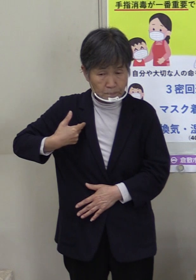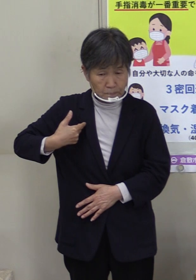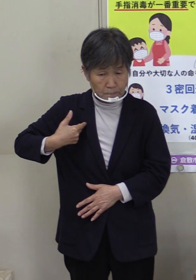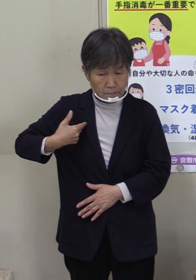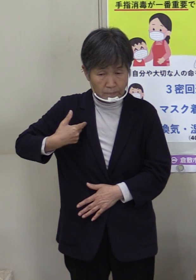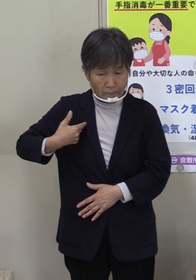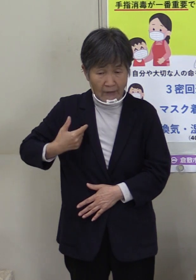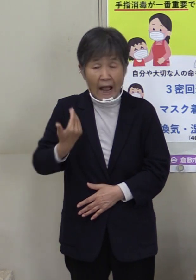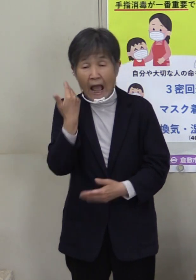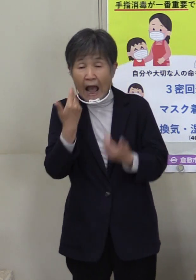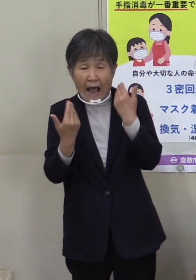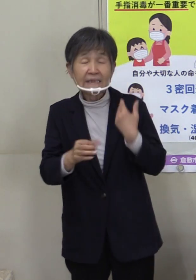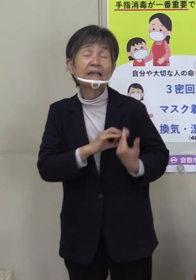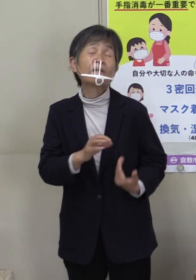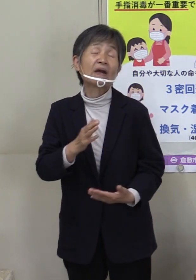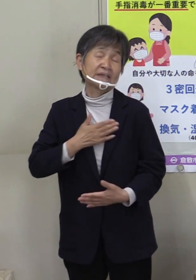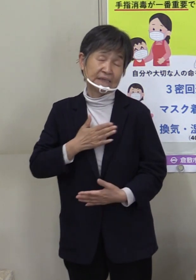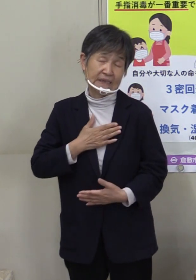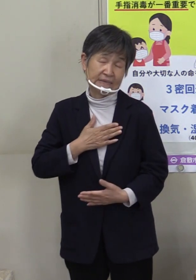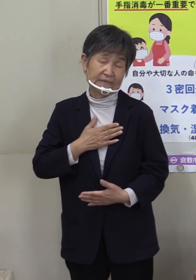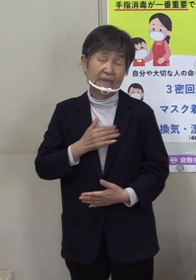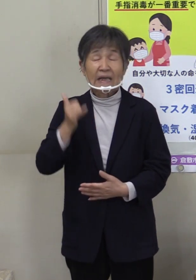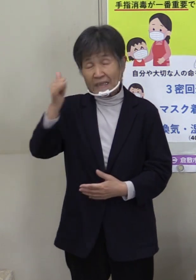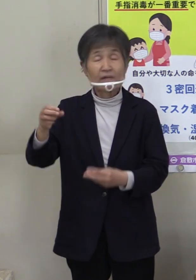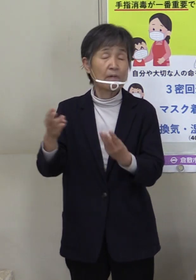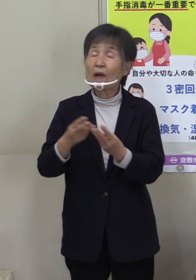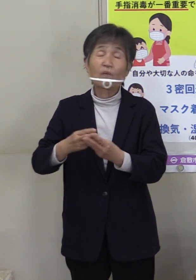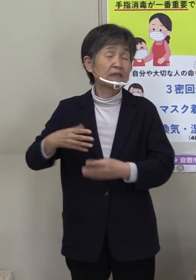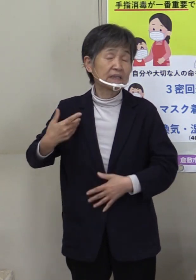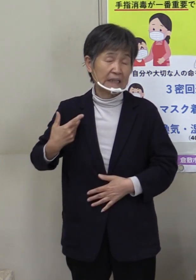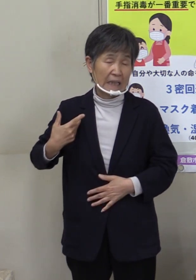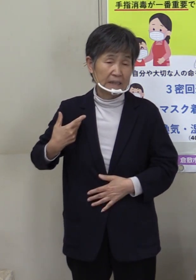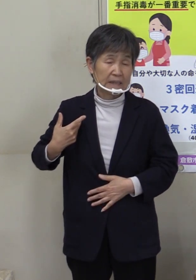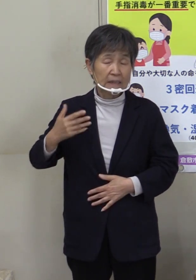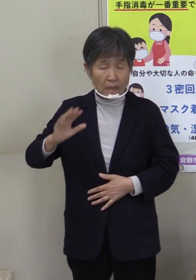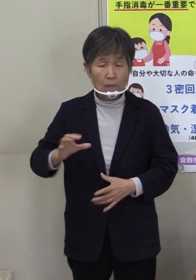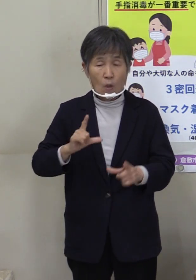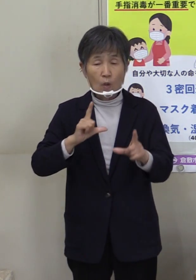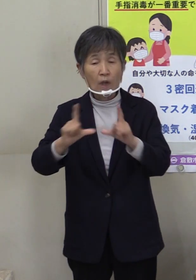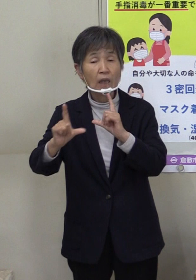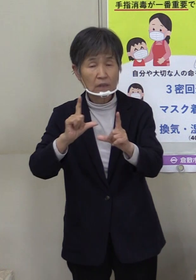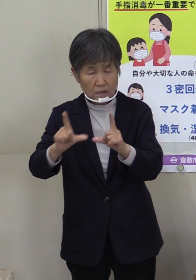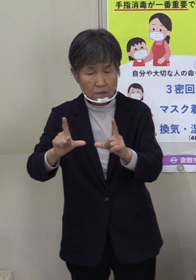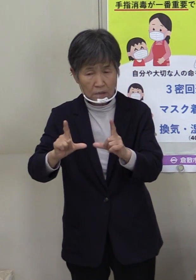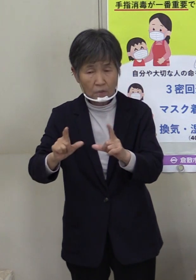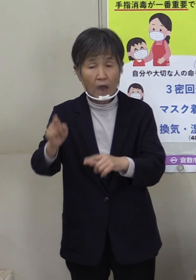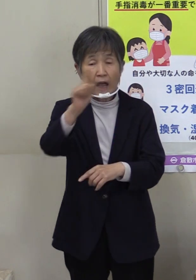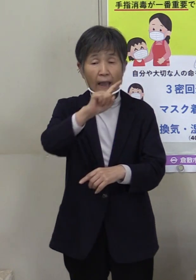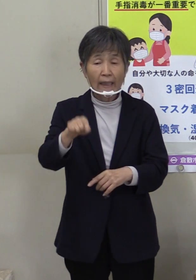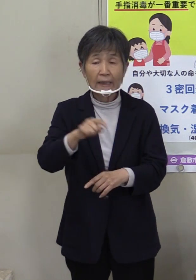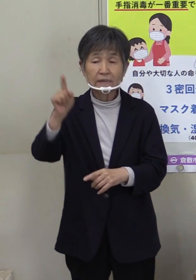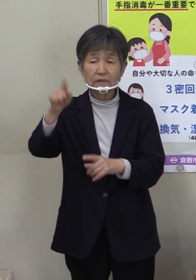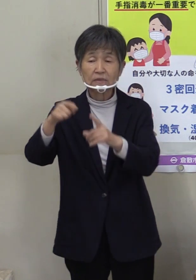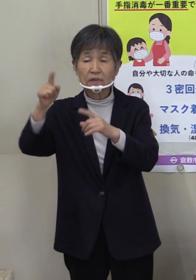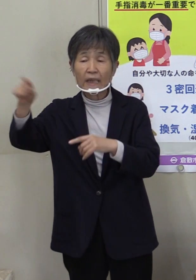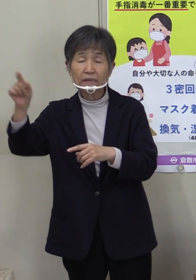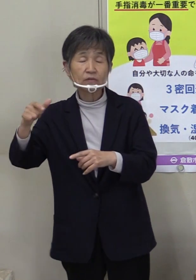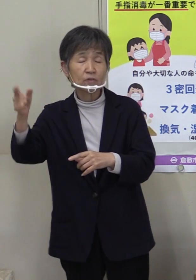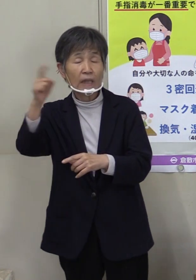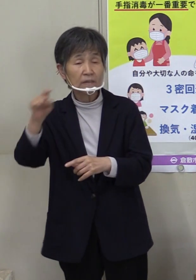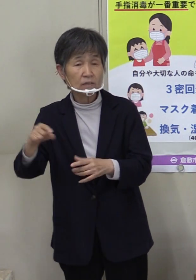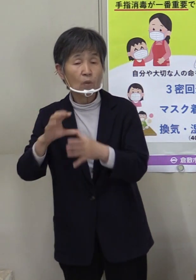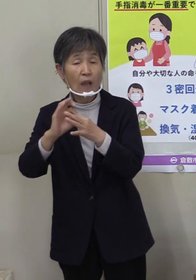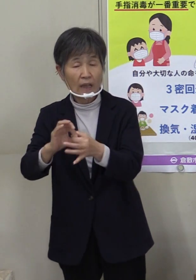ニックネームは知ってるけども電話番号も知らない、だけど LINE とかその SNS の関係であれ